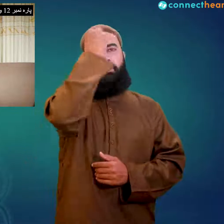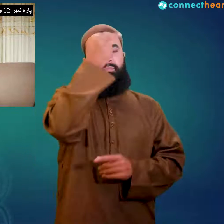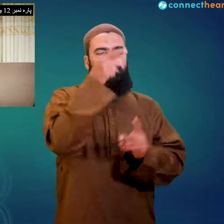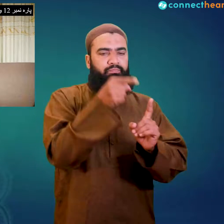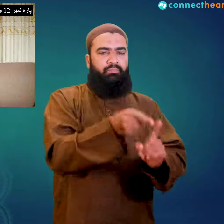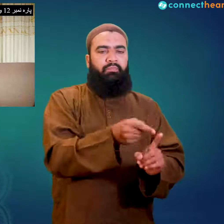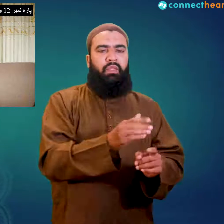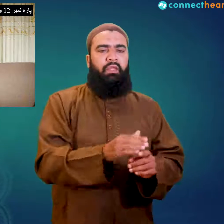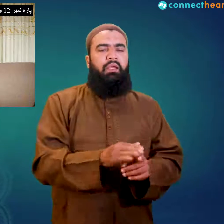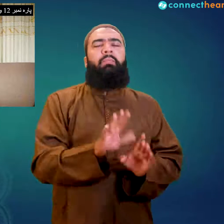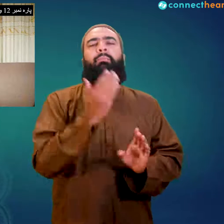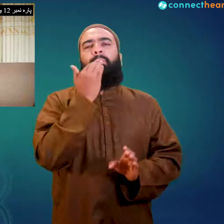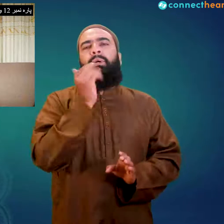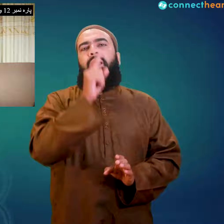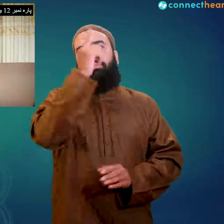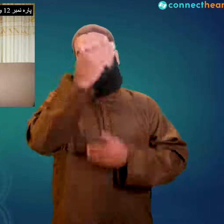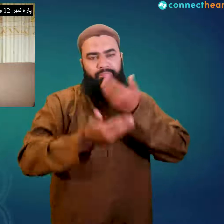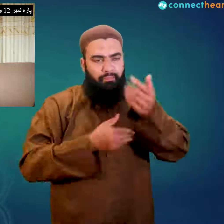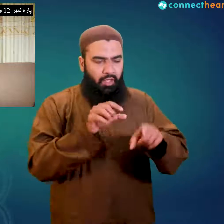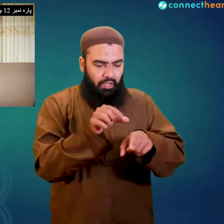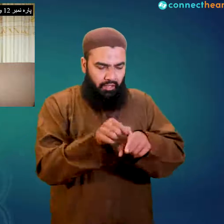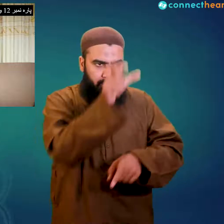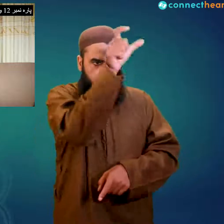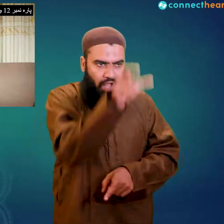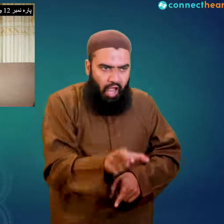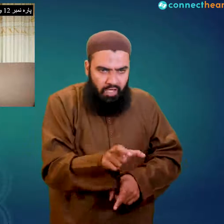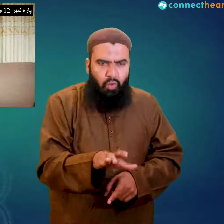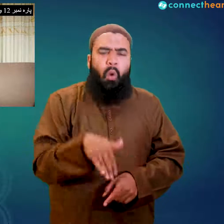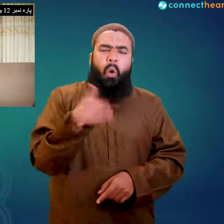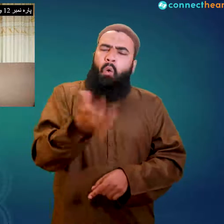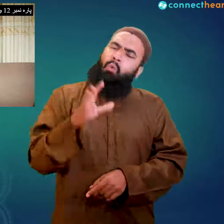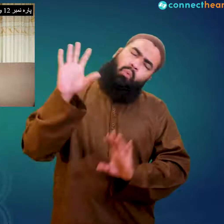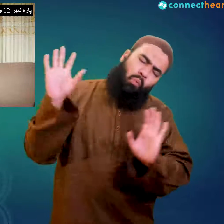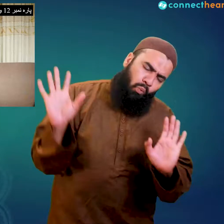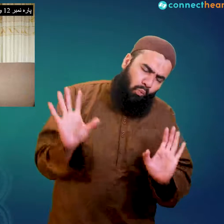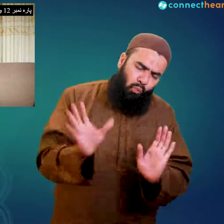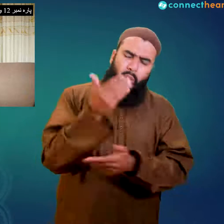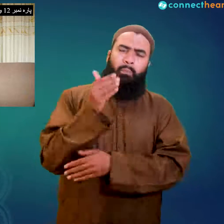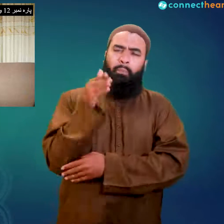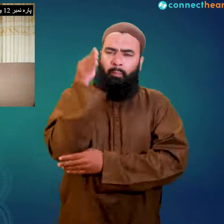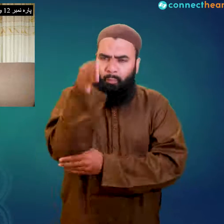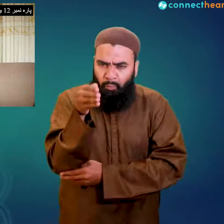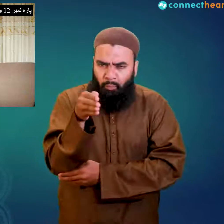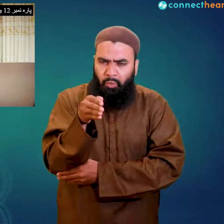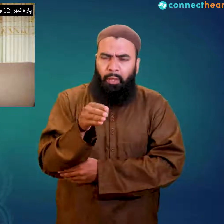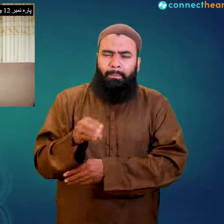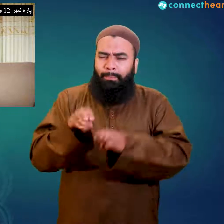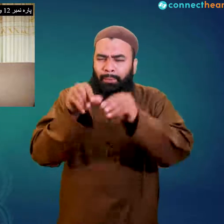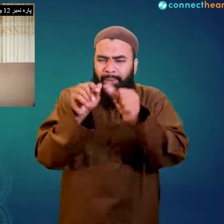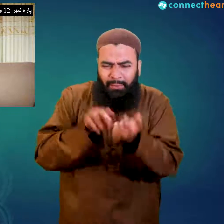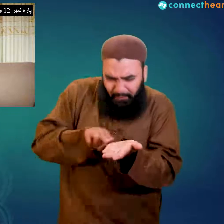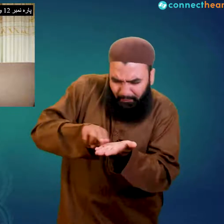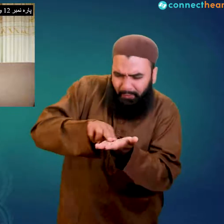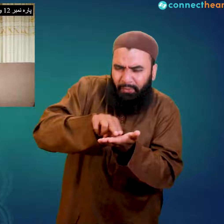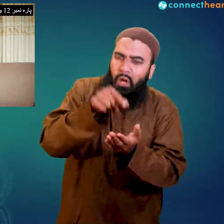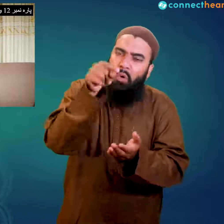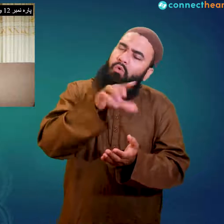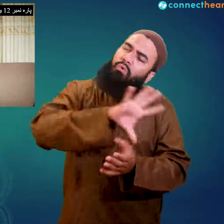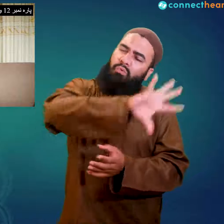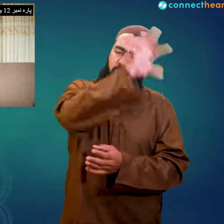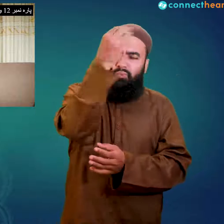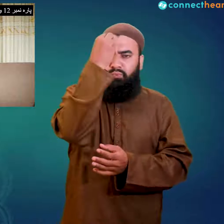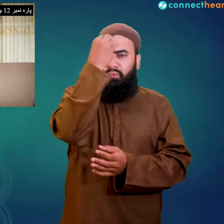گیا کہ انسان ہو یا دیگر مخلوقات ہوں، اللہ ان کا رازق ہے،